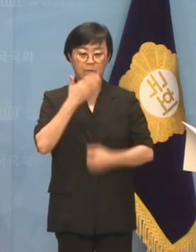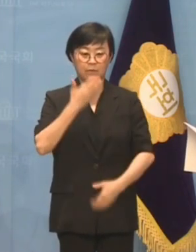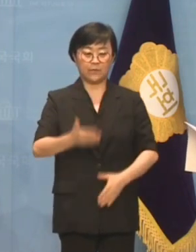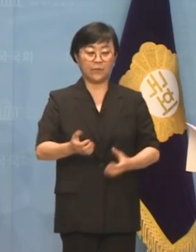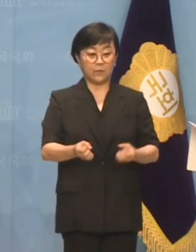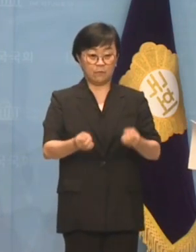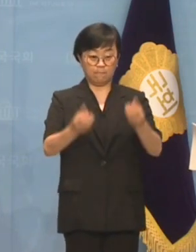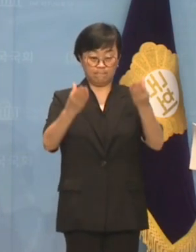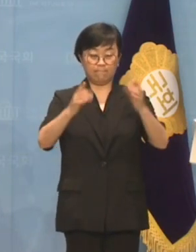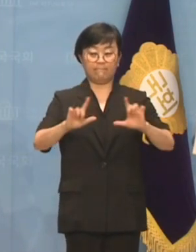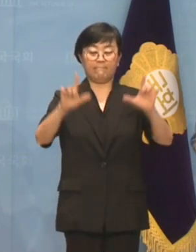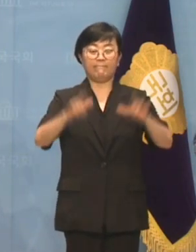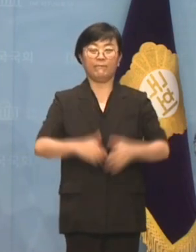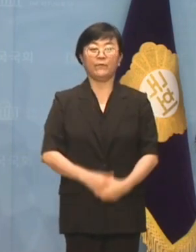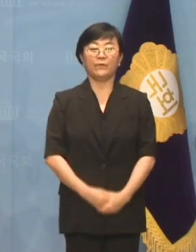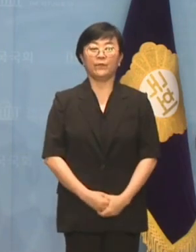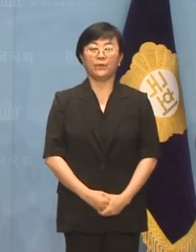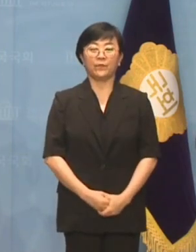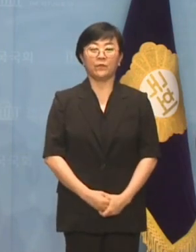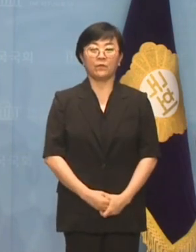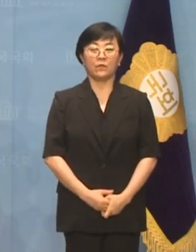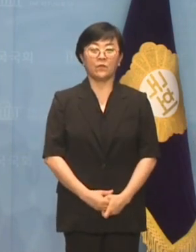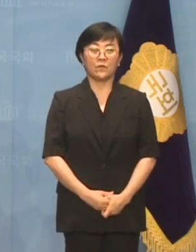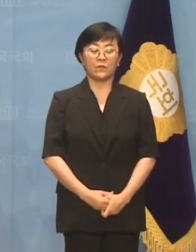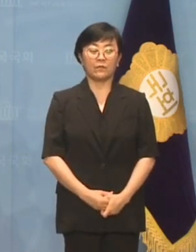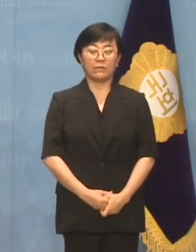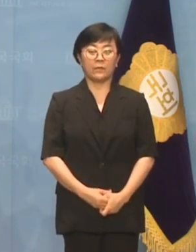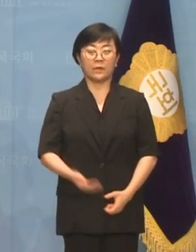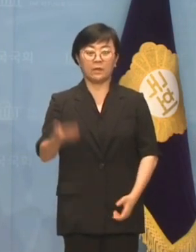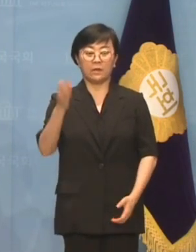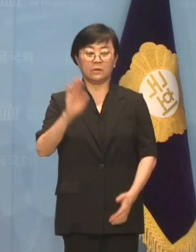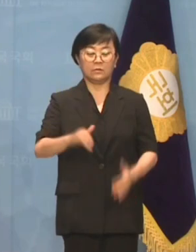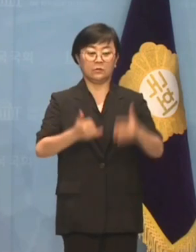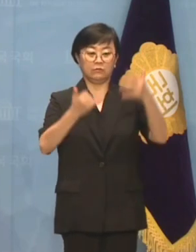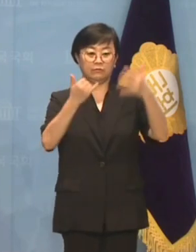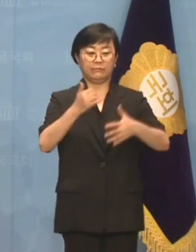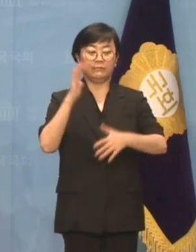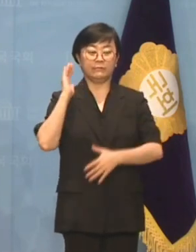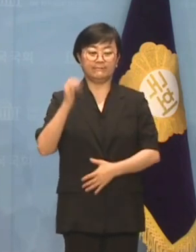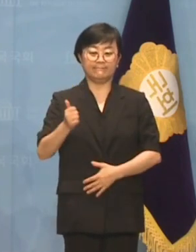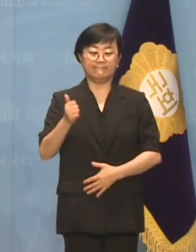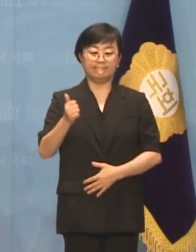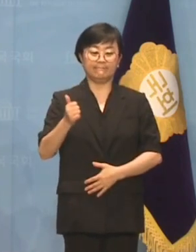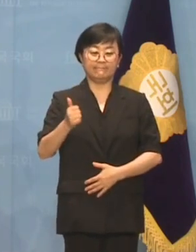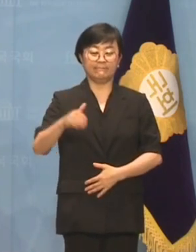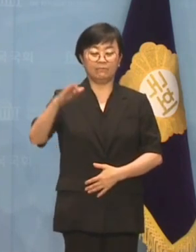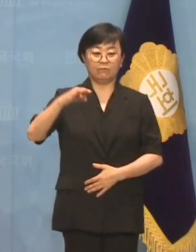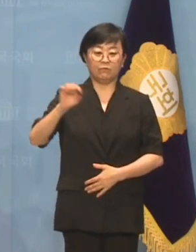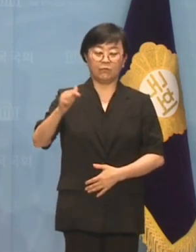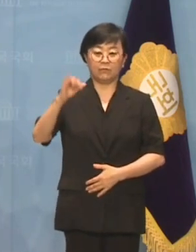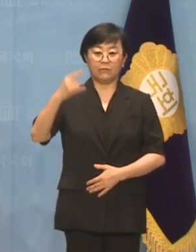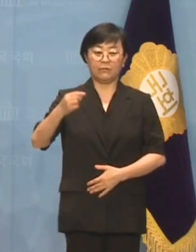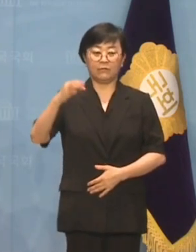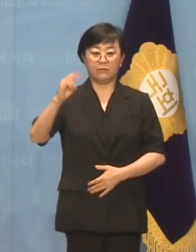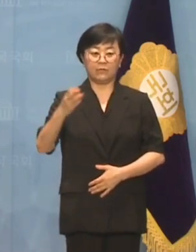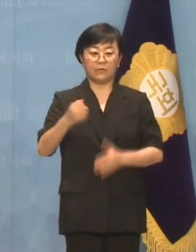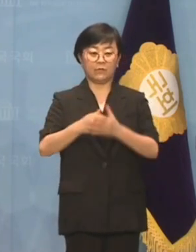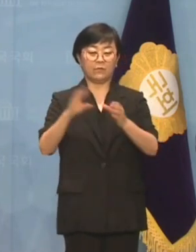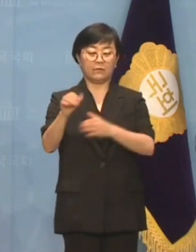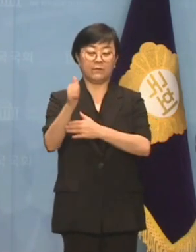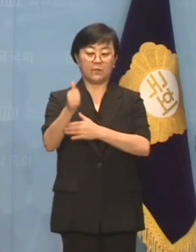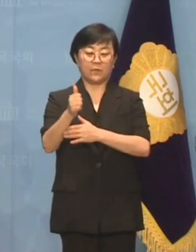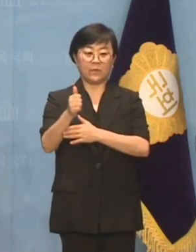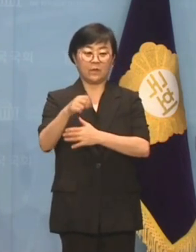되는 축제의 날입니다. 그런데 윤석열 대통령과 원희룡 장관은